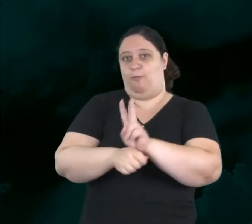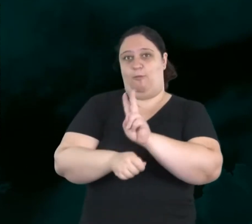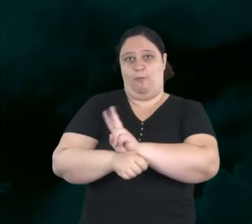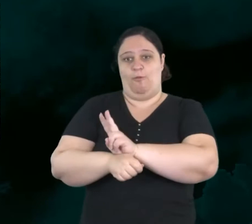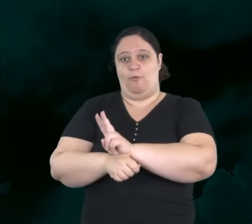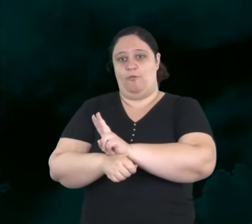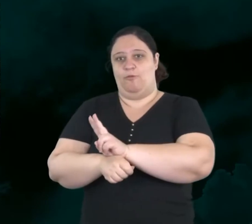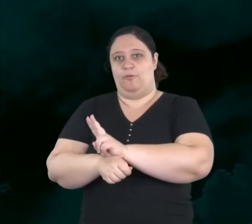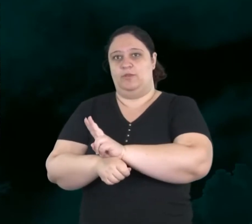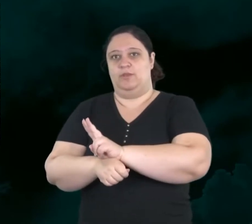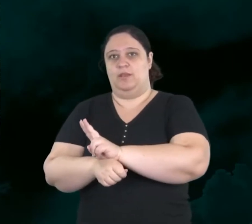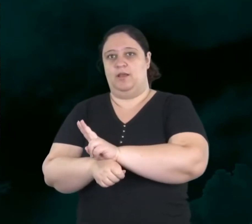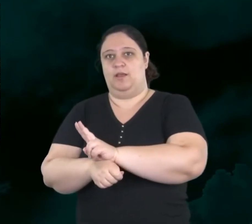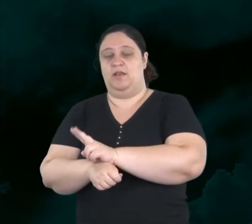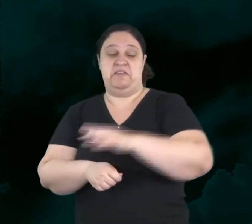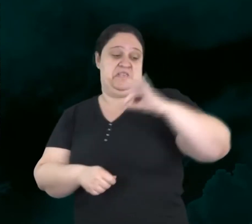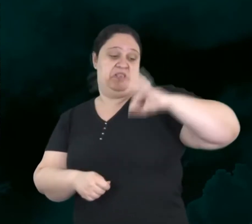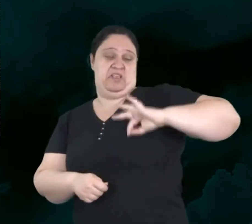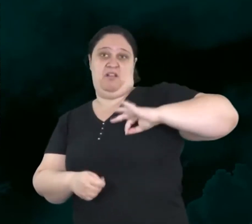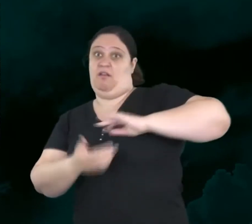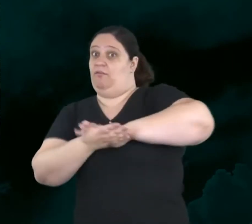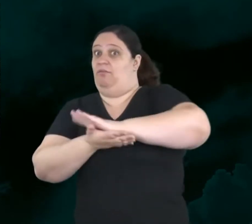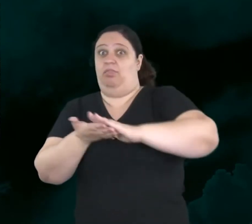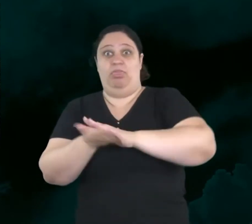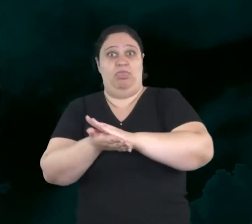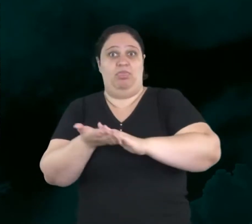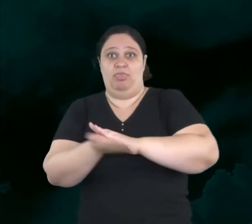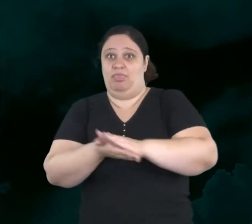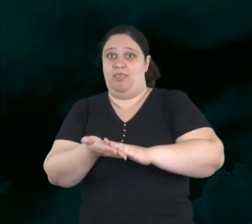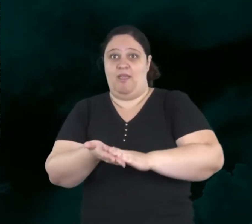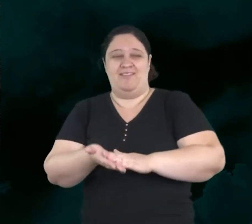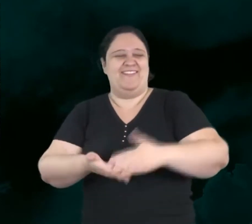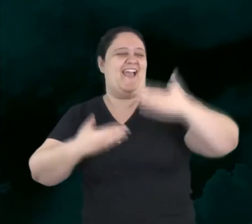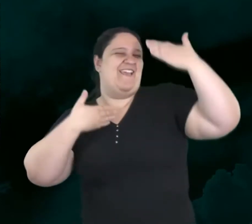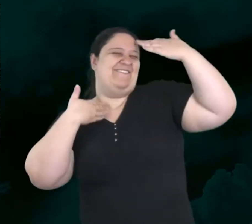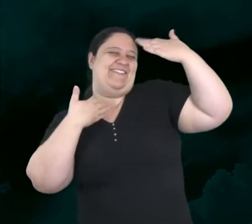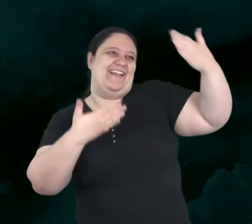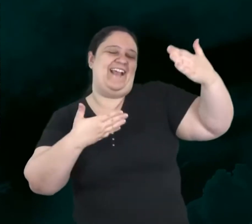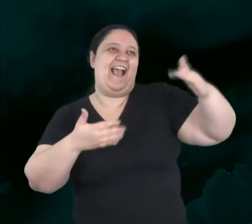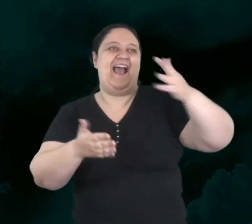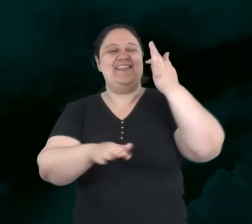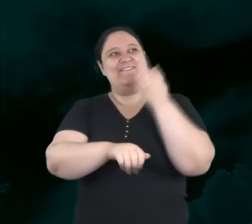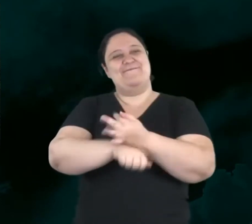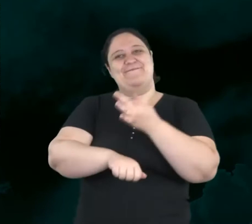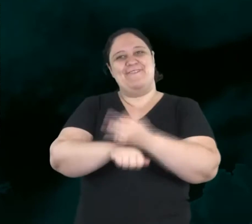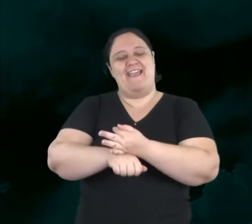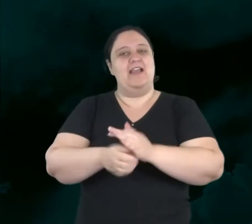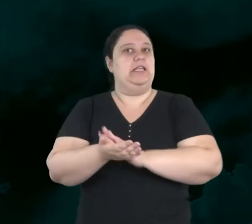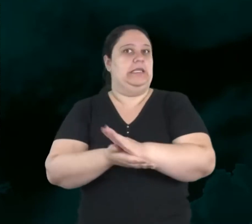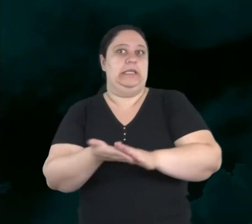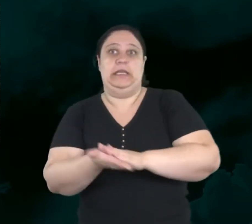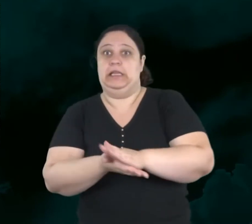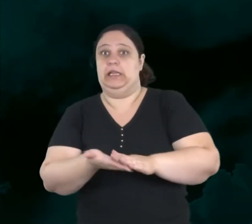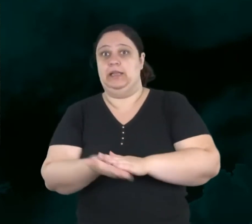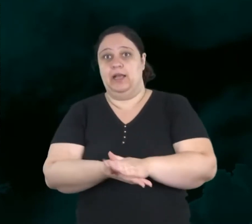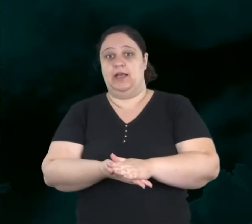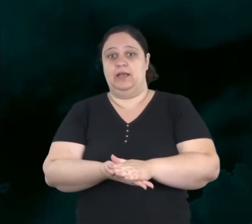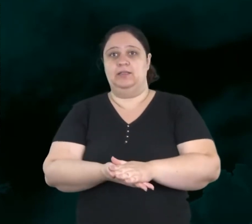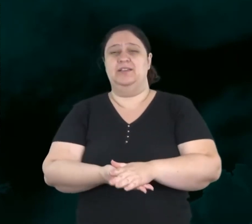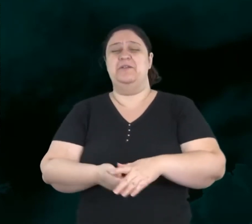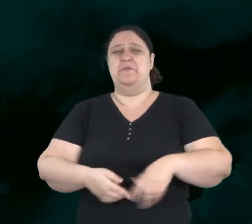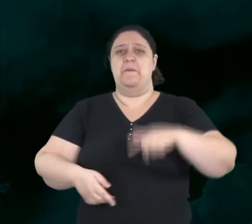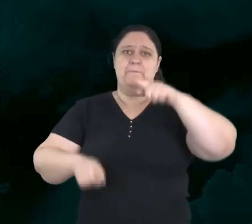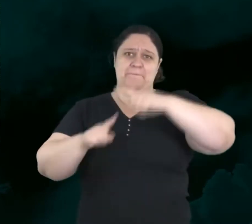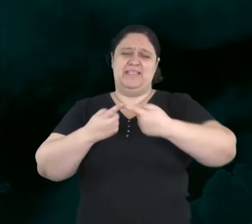sem recompensa de salário, sem recompensa de gratificações, de férias, nada, mas com muita